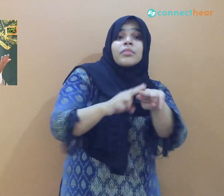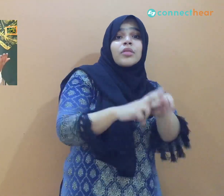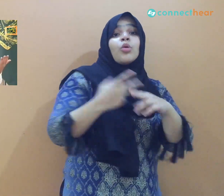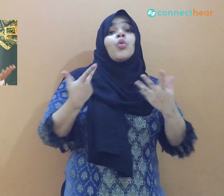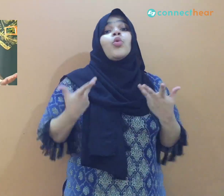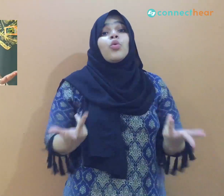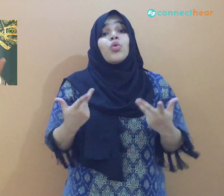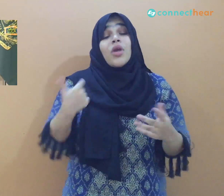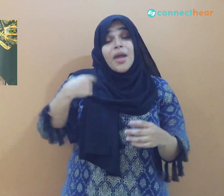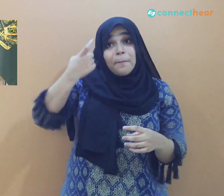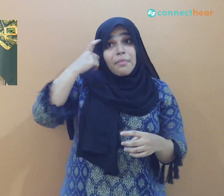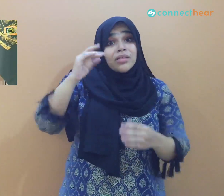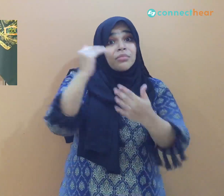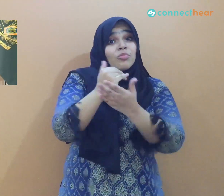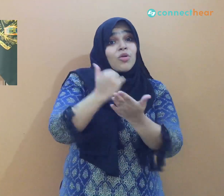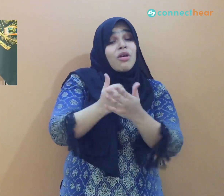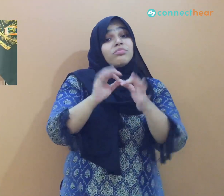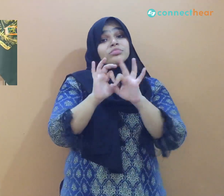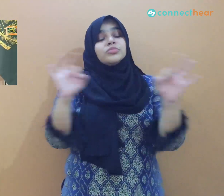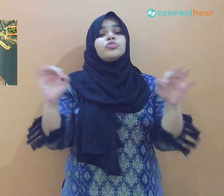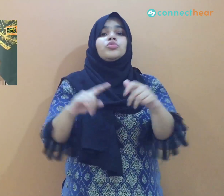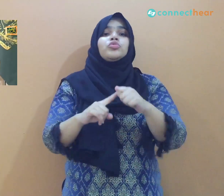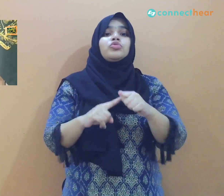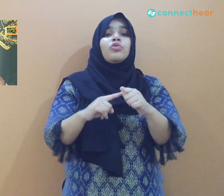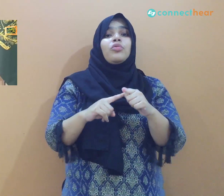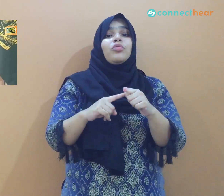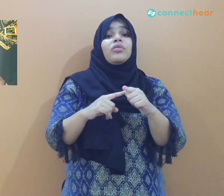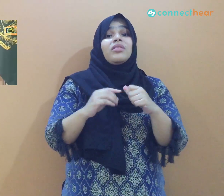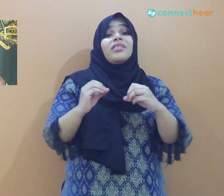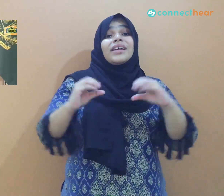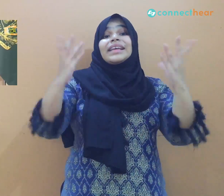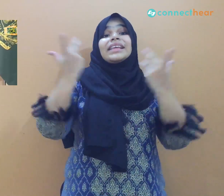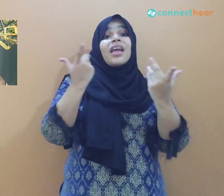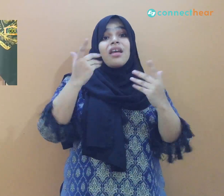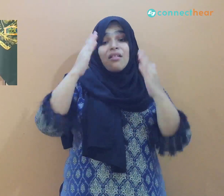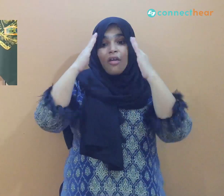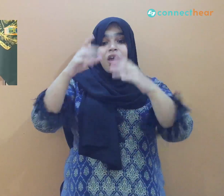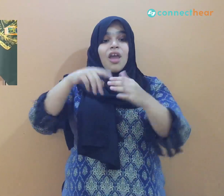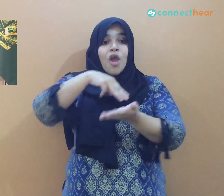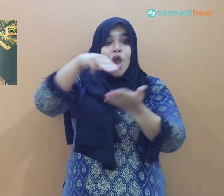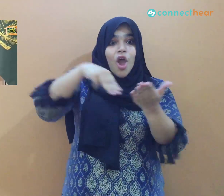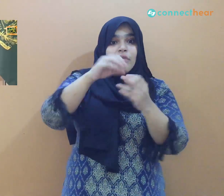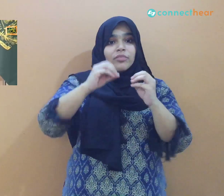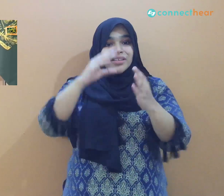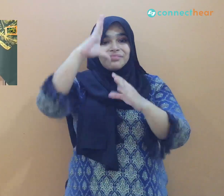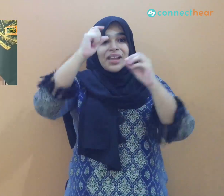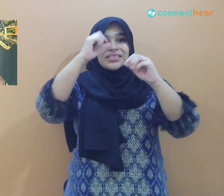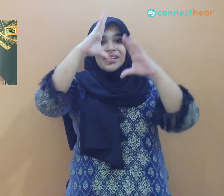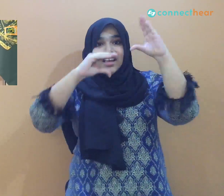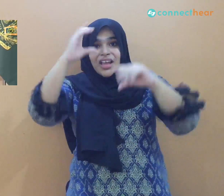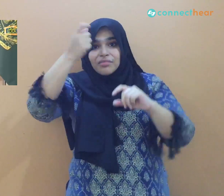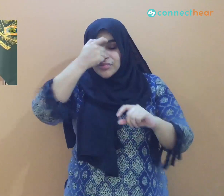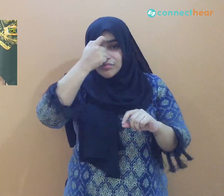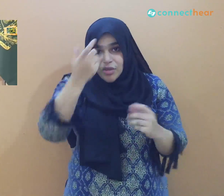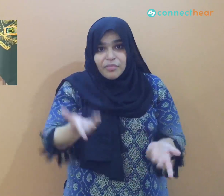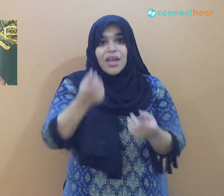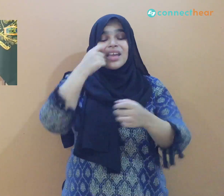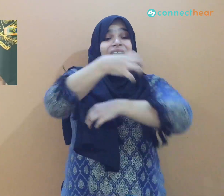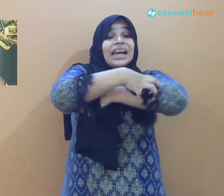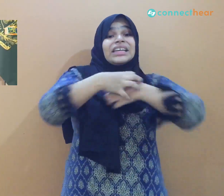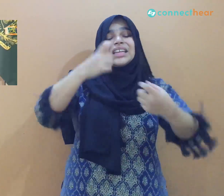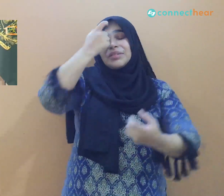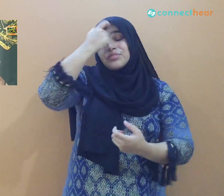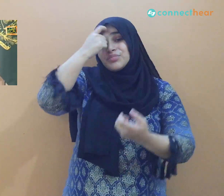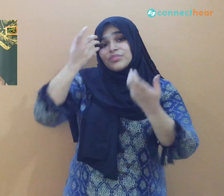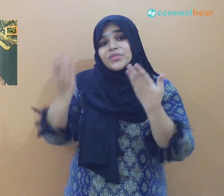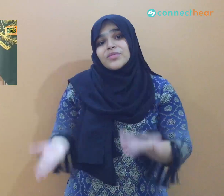اور ہمیں پتہ ہونا چاہیے اس کا اثر پڑے گا، اس کی اکانومی پہ بھی اثر پڑ رہا ہے، لیکن سب سے زیادہ اس کی غریب آدمی پہ اثر پڑ رہا ہے.